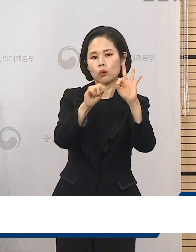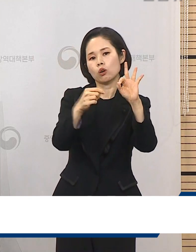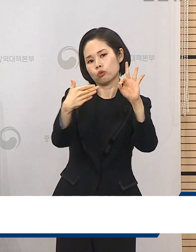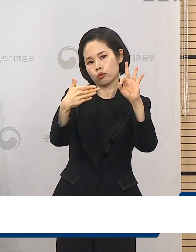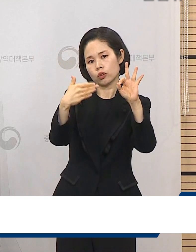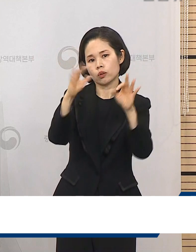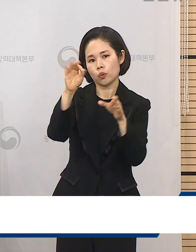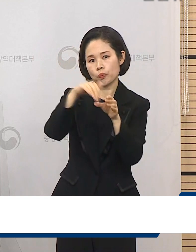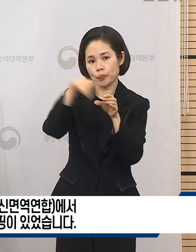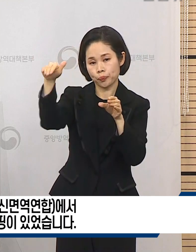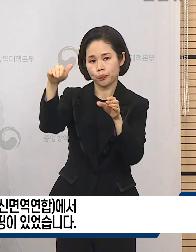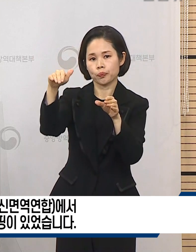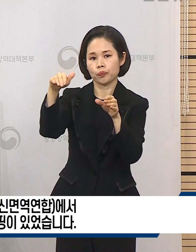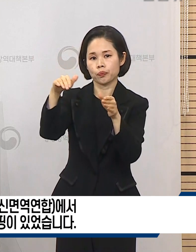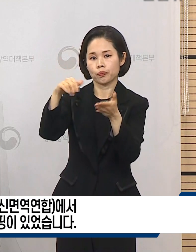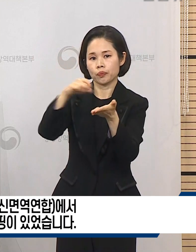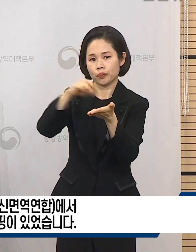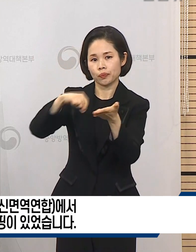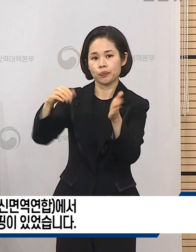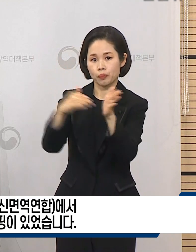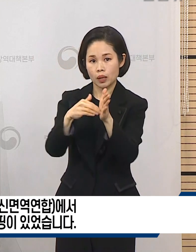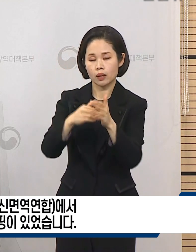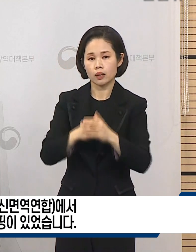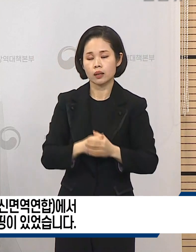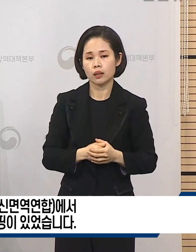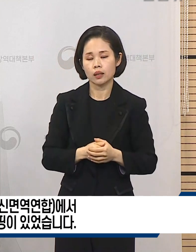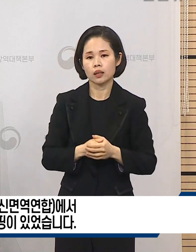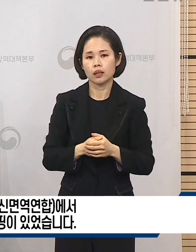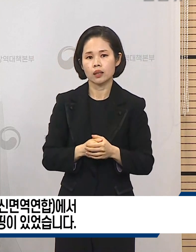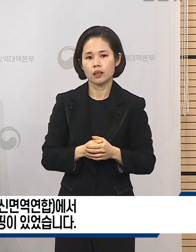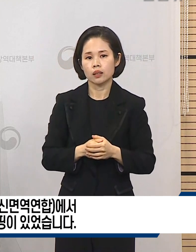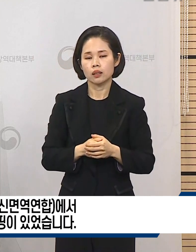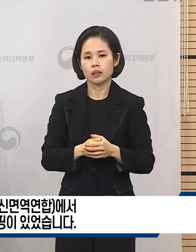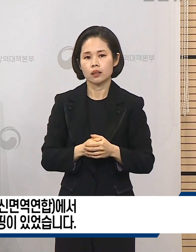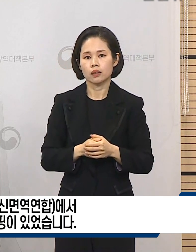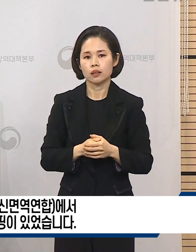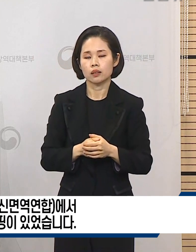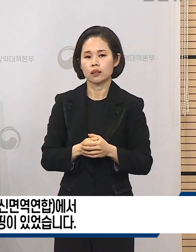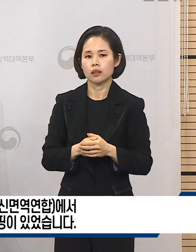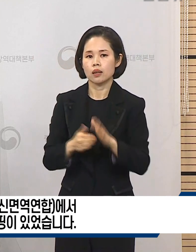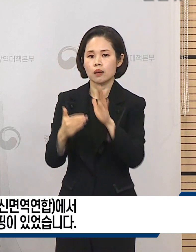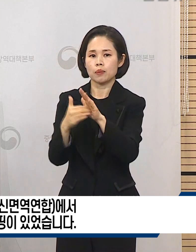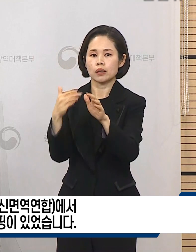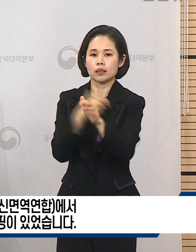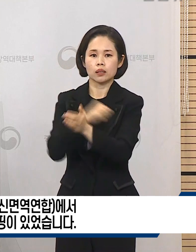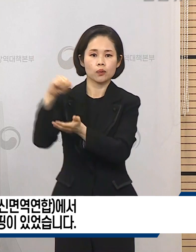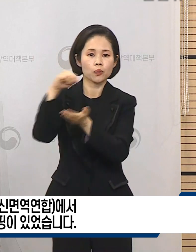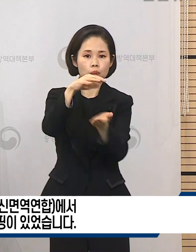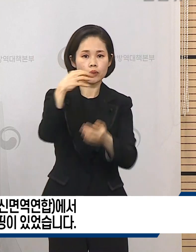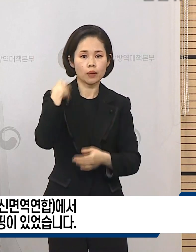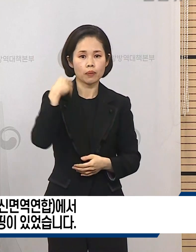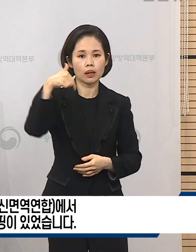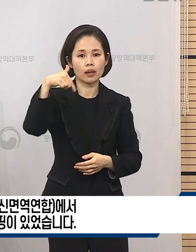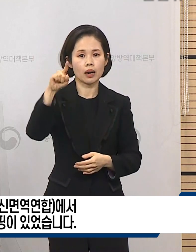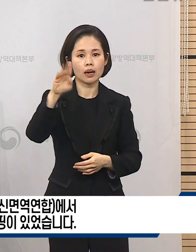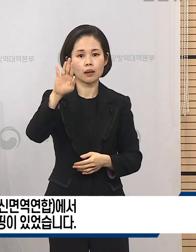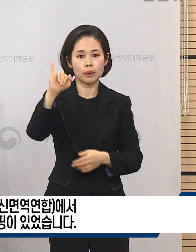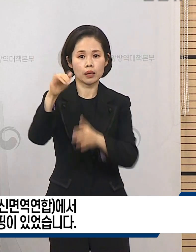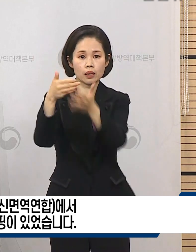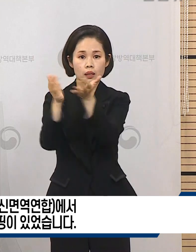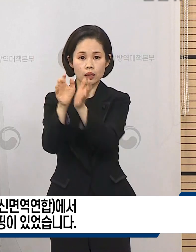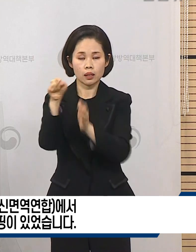하였습니다 어 그리고 그 백신 공급을 담당하고 있는 가비 에서 10월